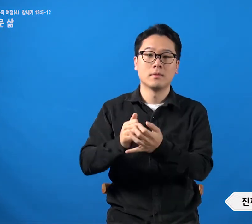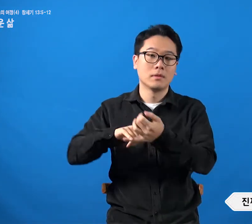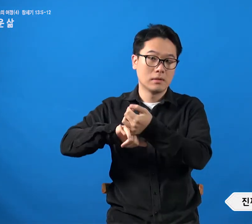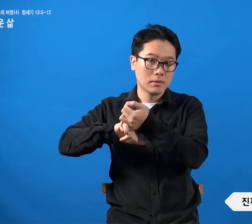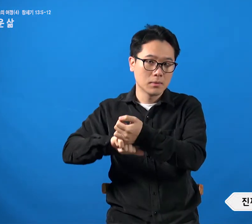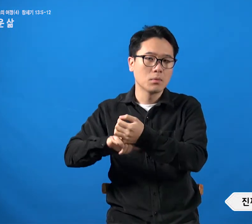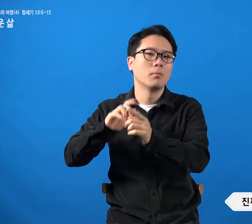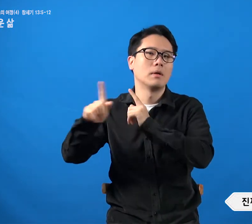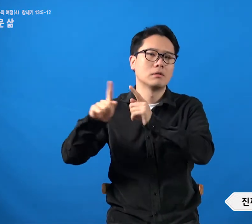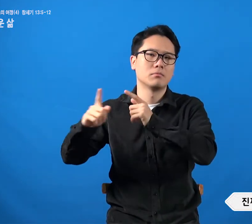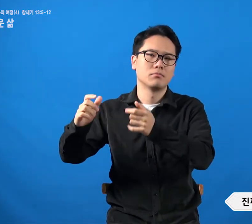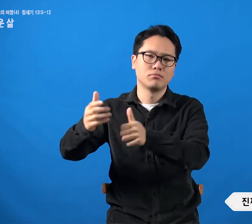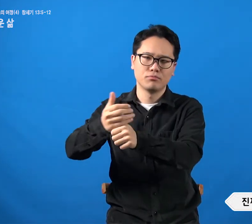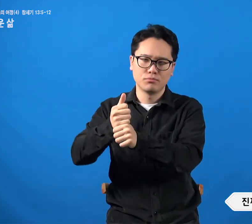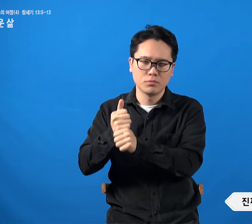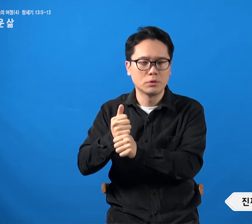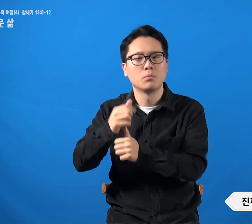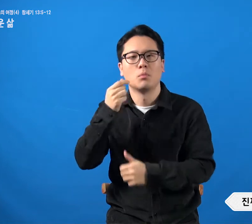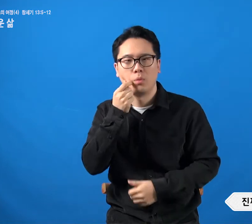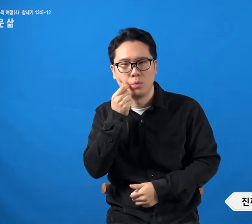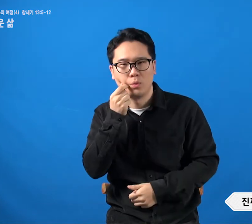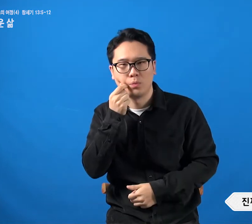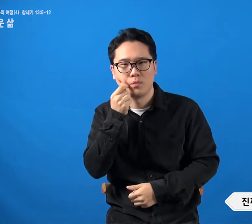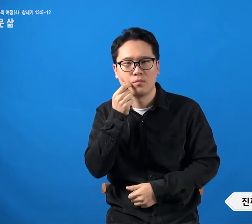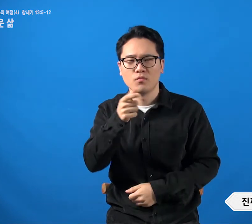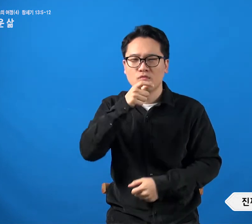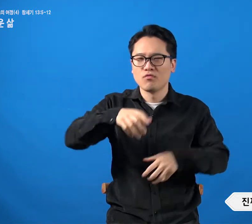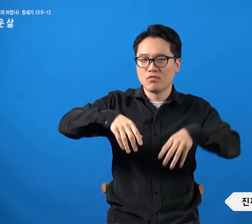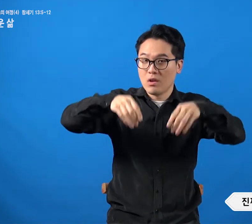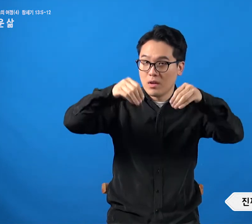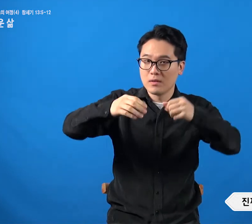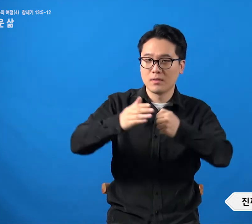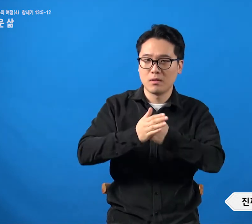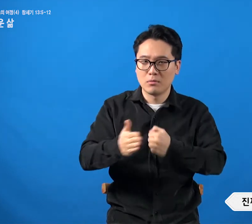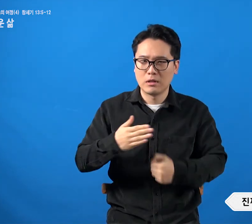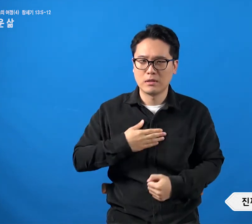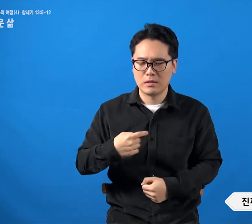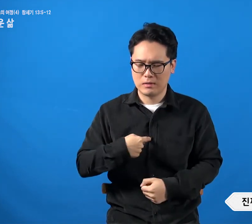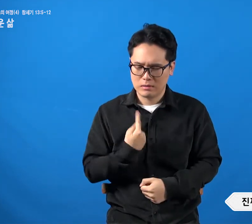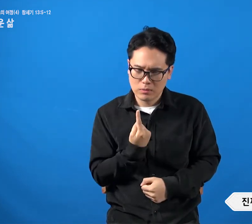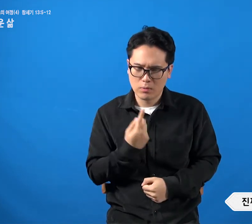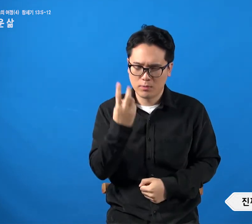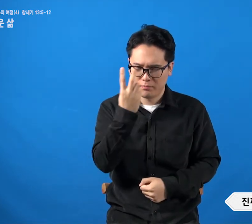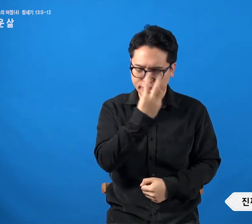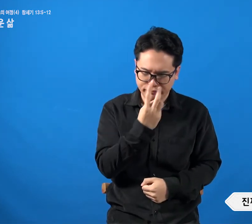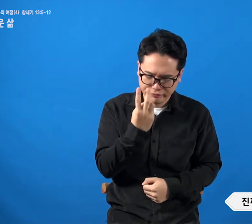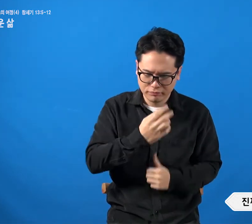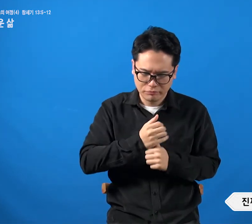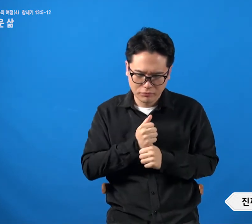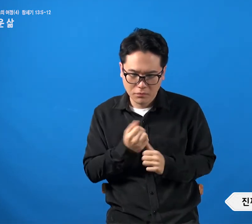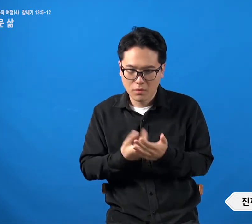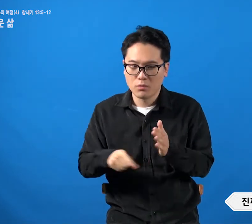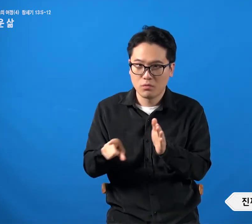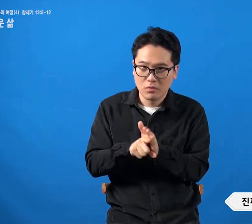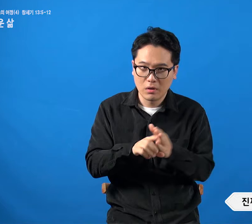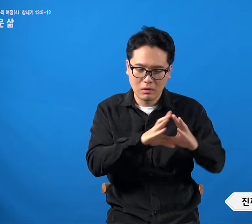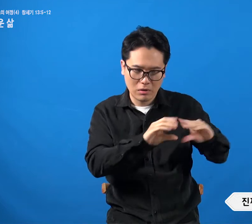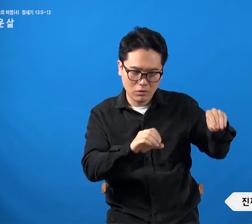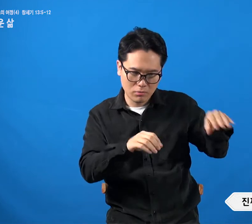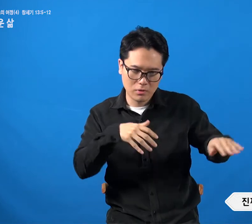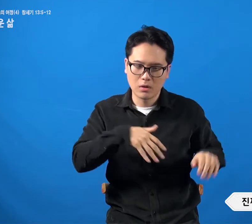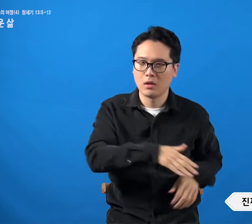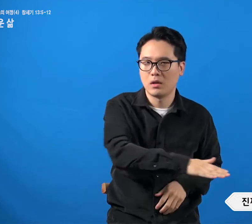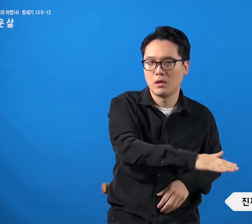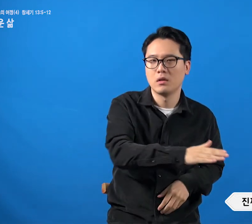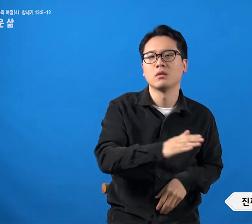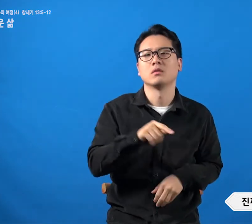못하고 또 흉년으로 인해서 자신을 향해서 보호하기 위해 내려갔던 애굽의 거류함